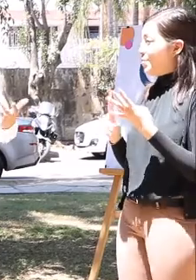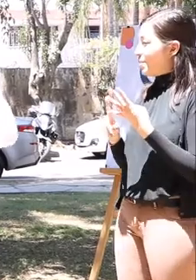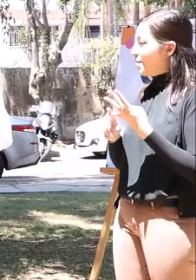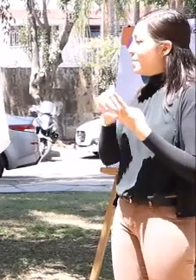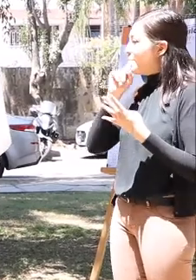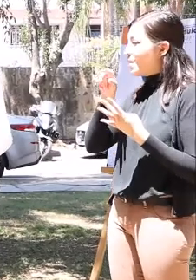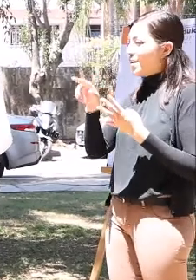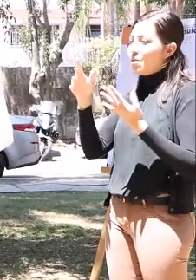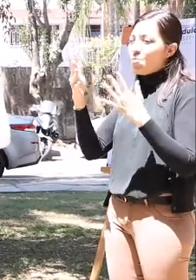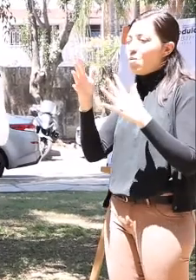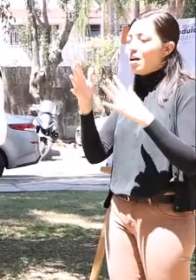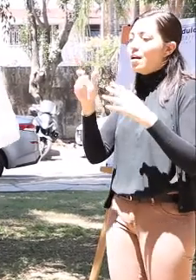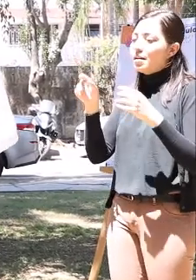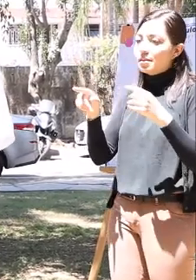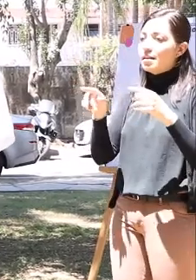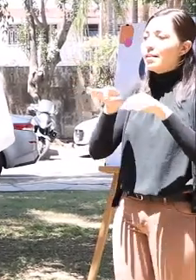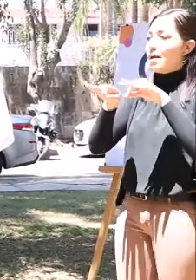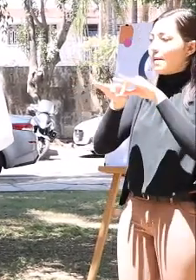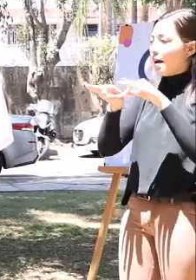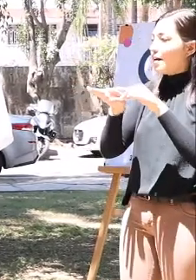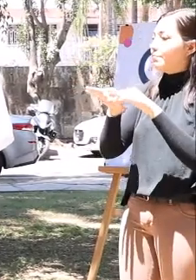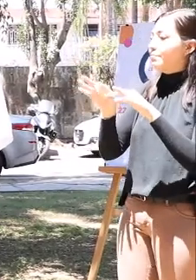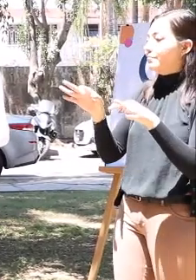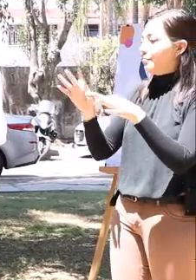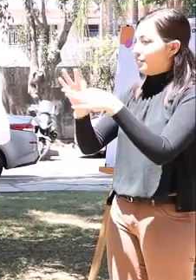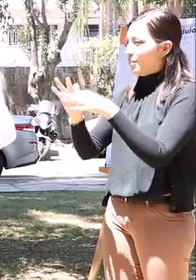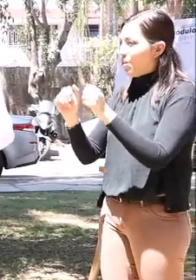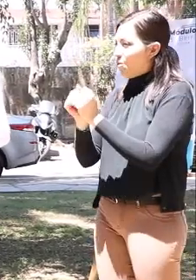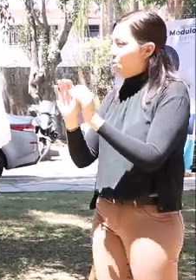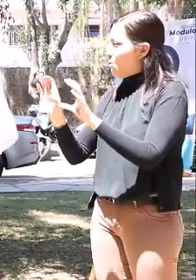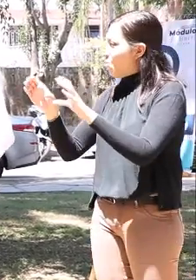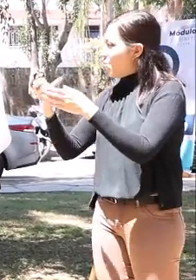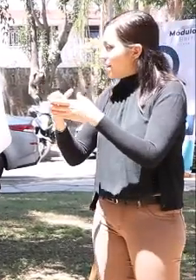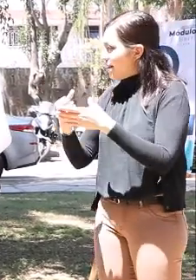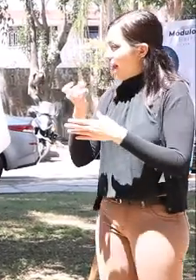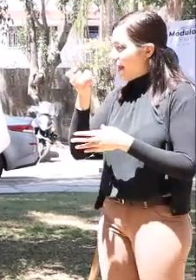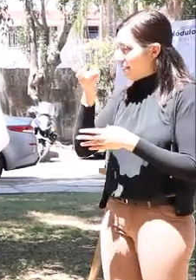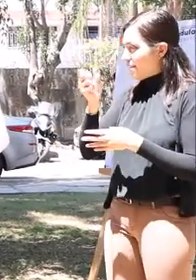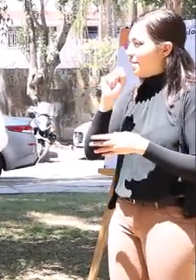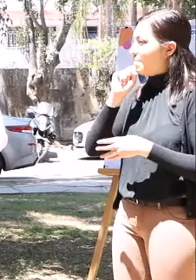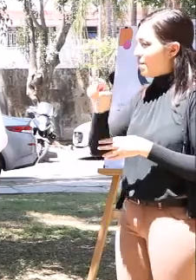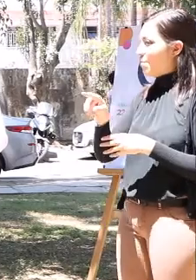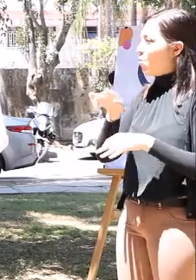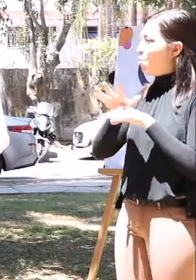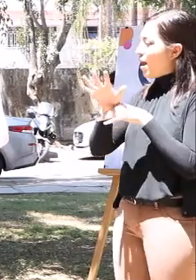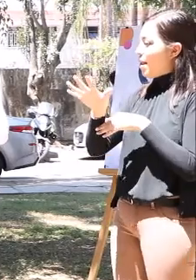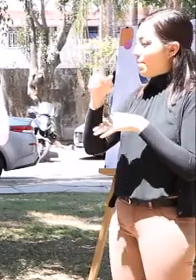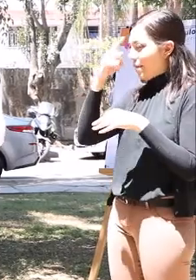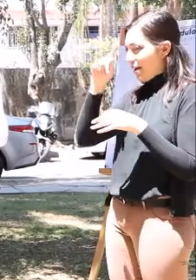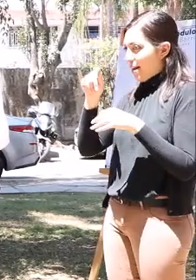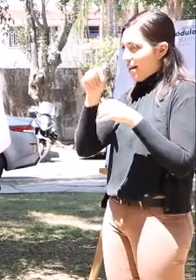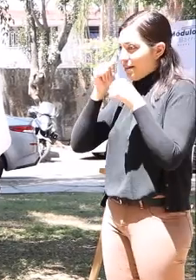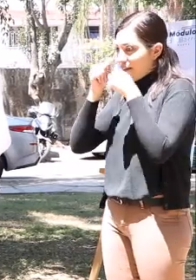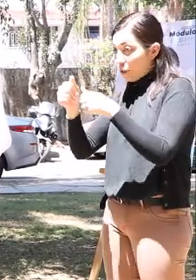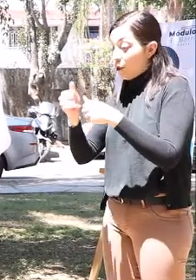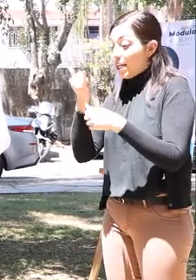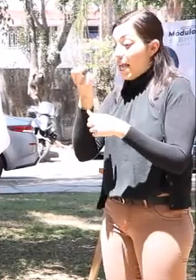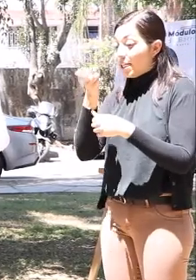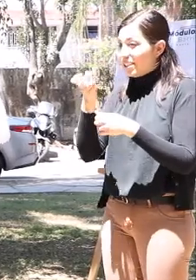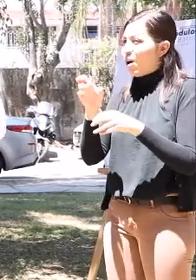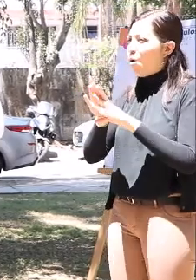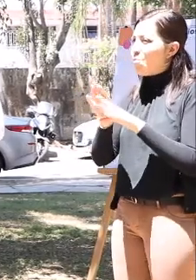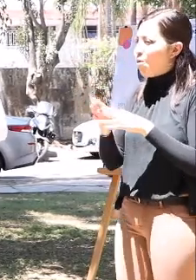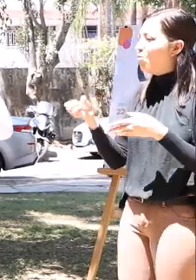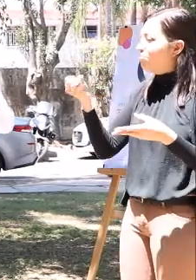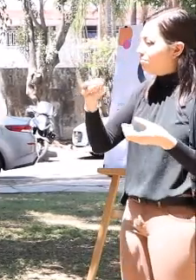es prácticamente con el que empecé, que es el trabajo con la comunidad. Esta es una segunda fase de los módulos de barrio, pero en esta construcción de la